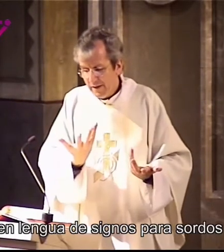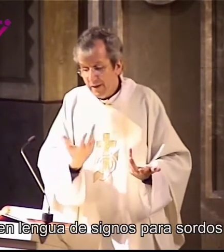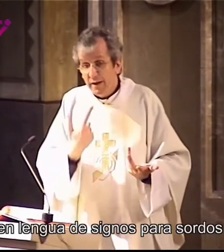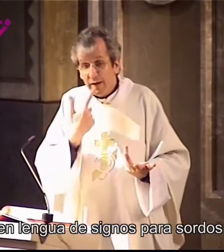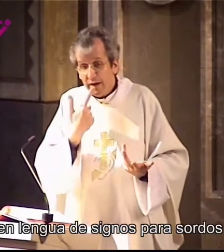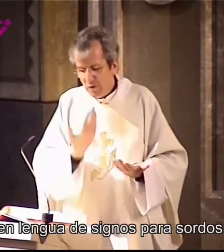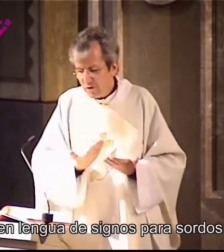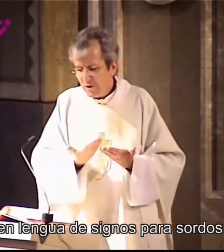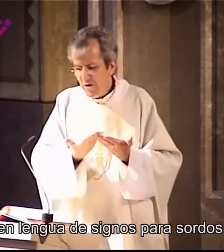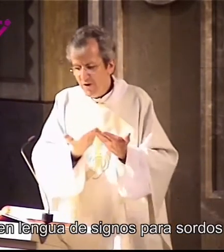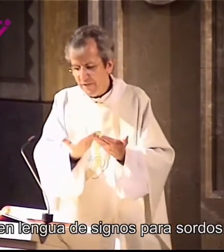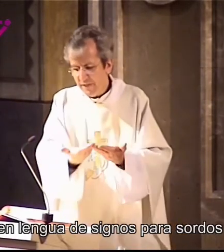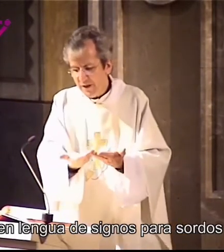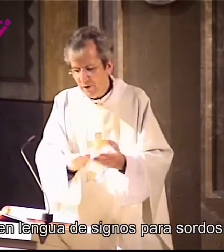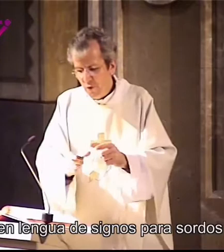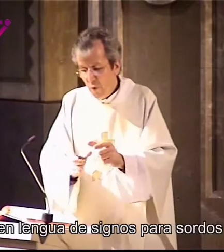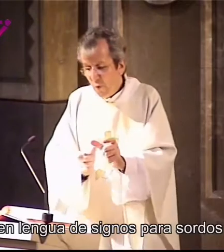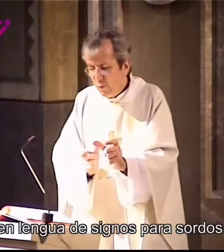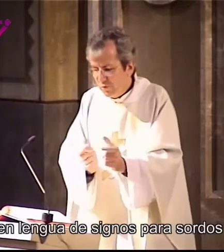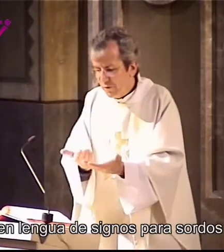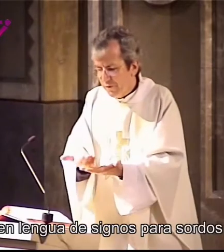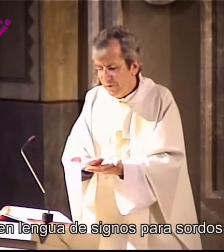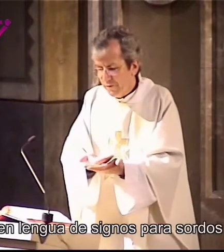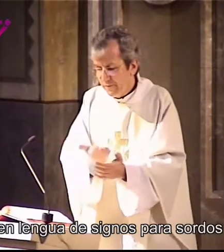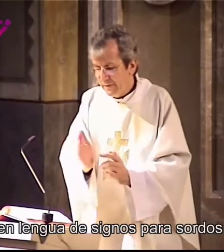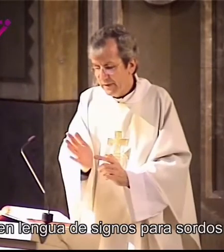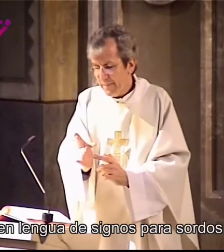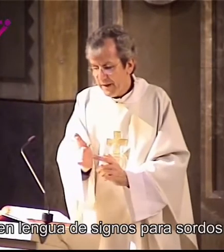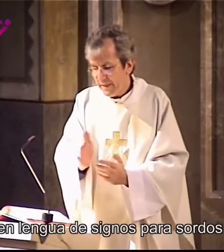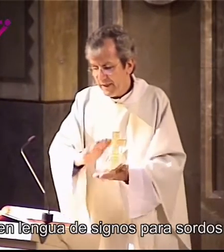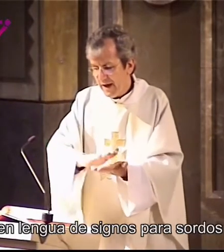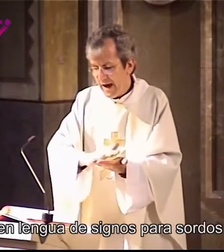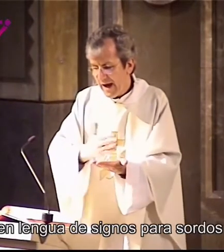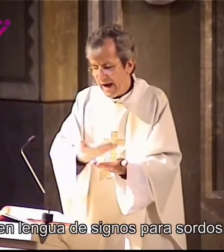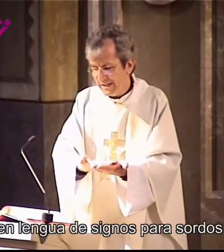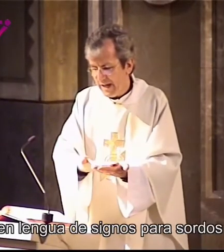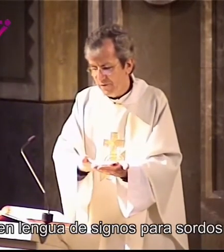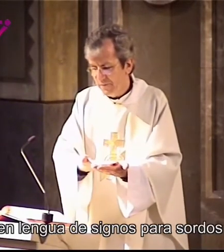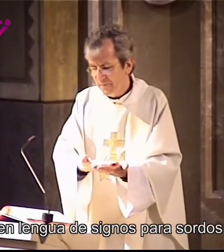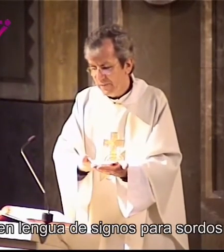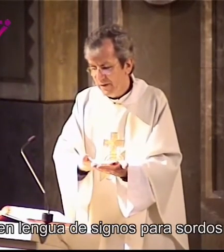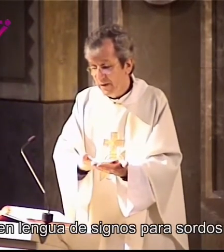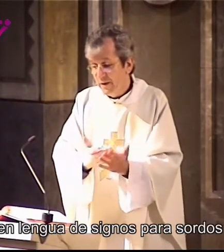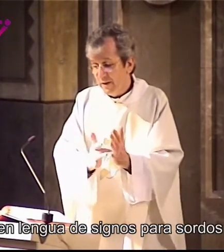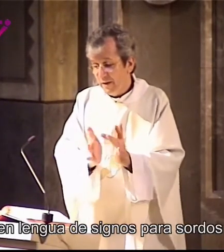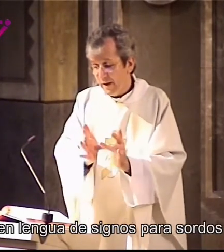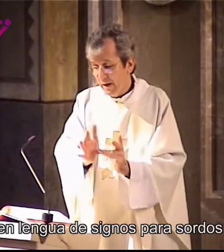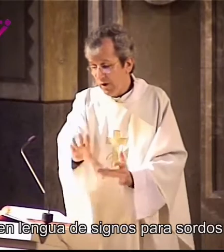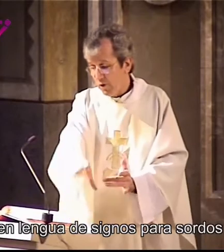Ellos le ofrecieron un trozo de pez asado. Él lo